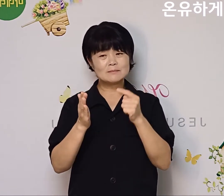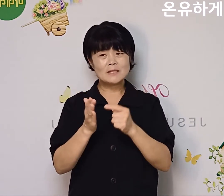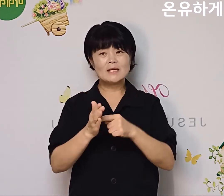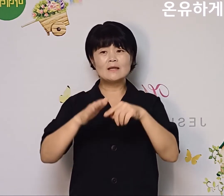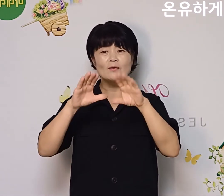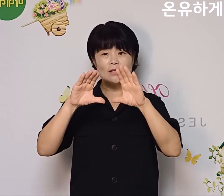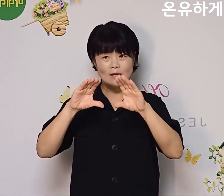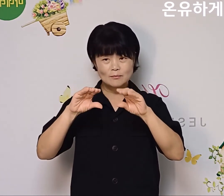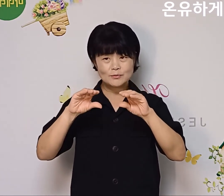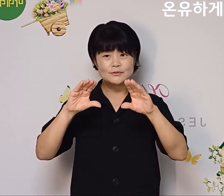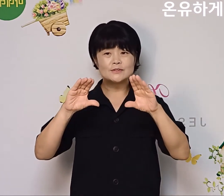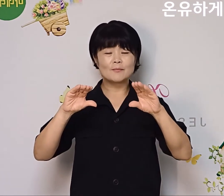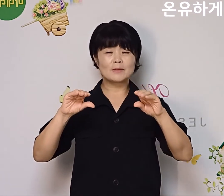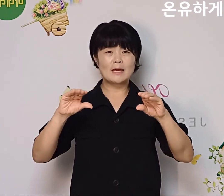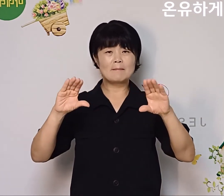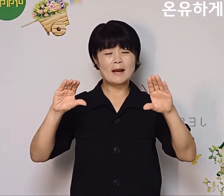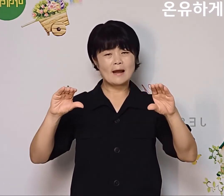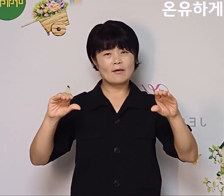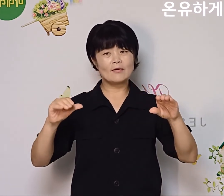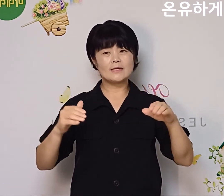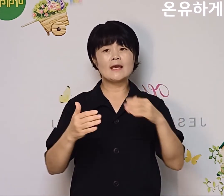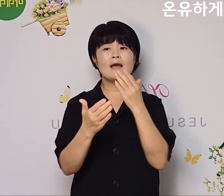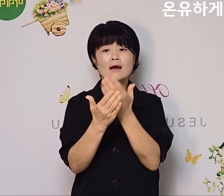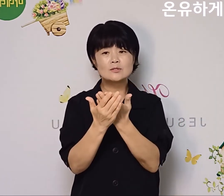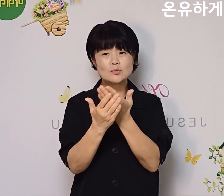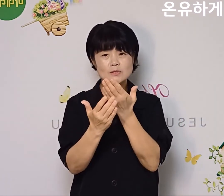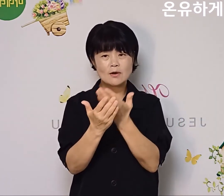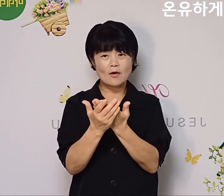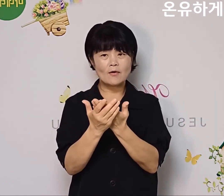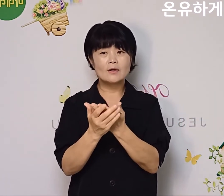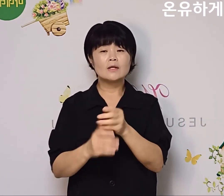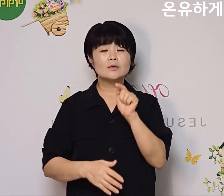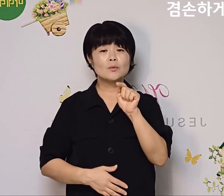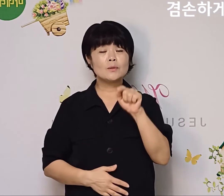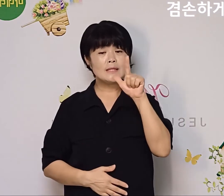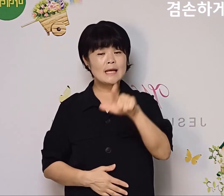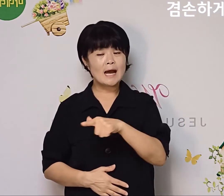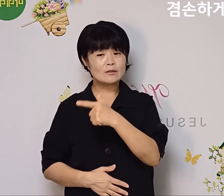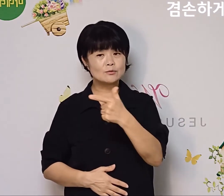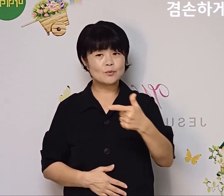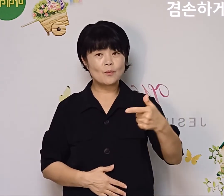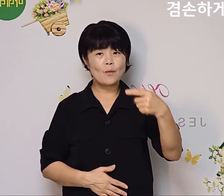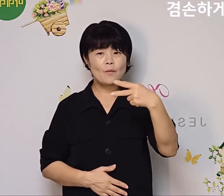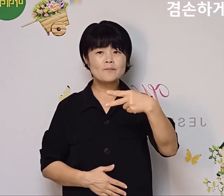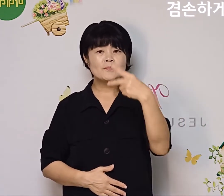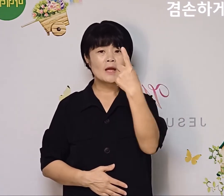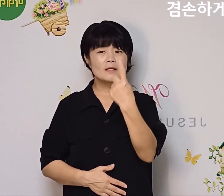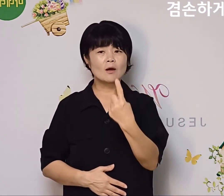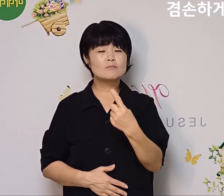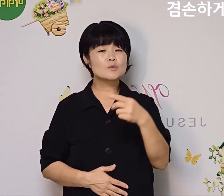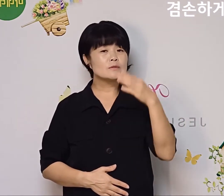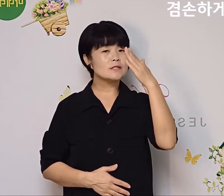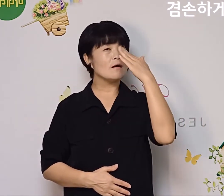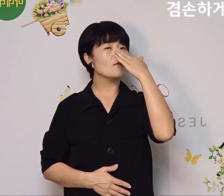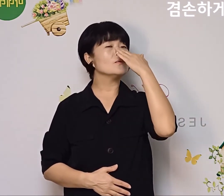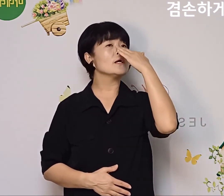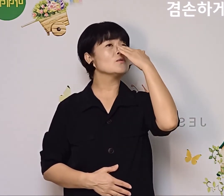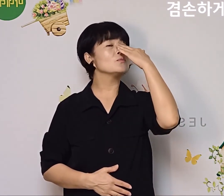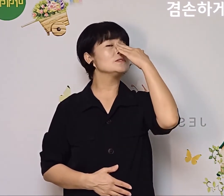마음이 어떻게 해요? 부드럽게 말랑거리게 하소서. 또 이 하루도 겸손은요. 콧대가 높은